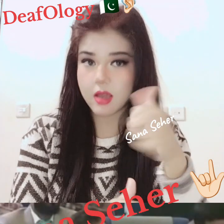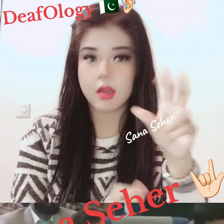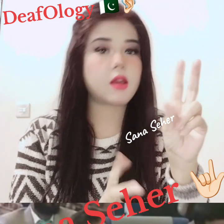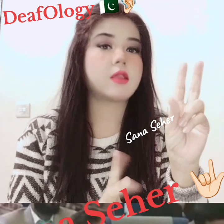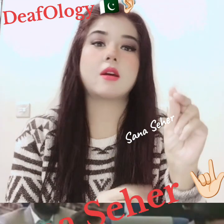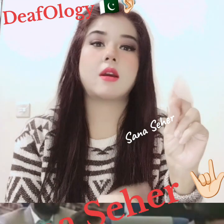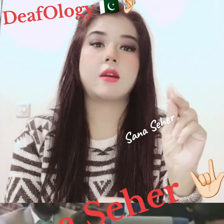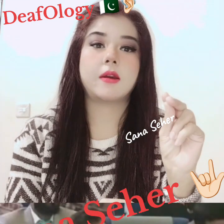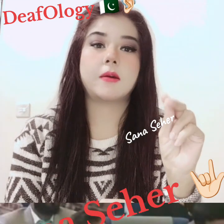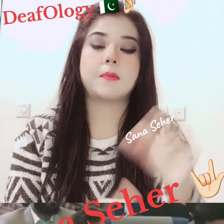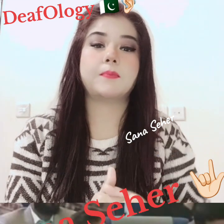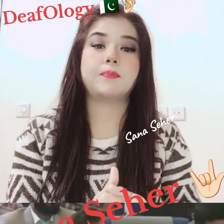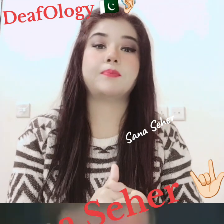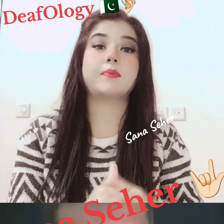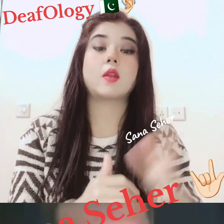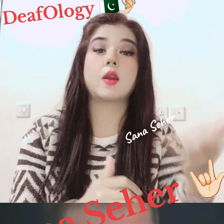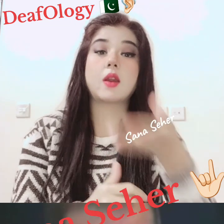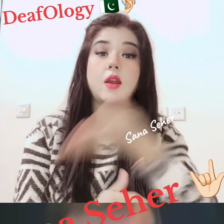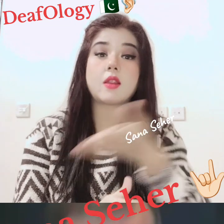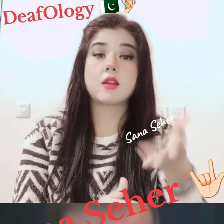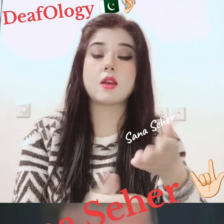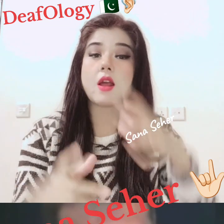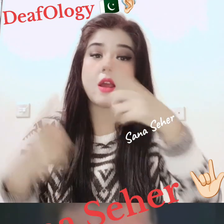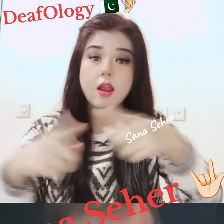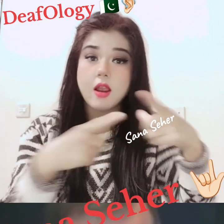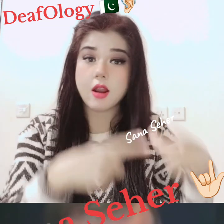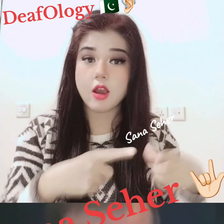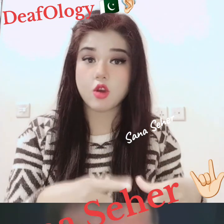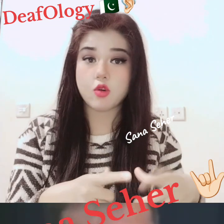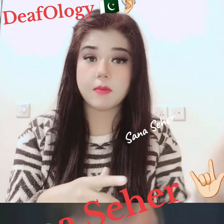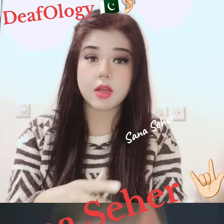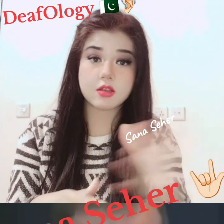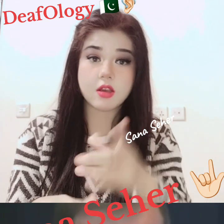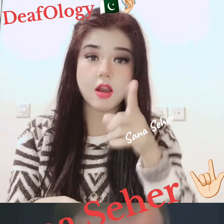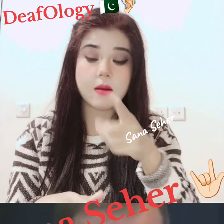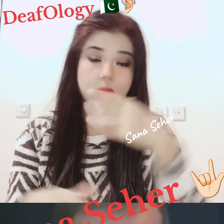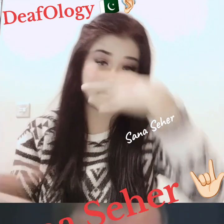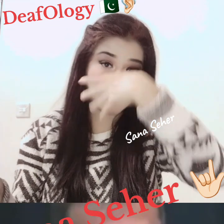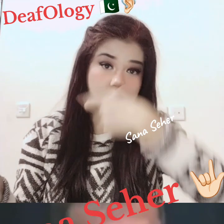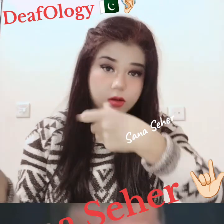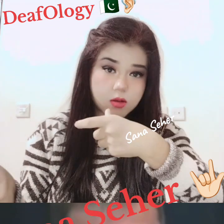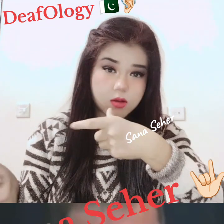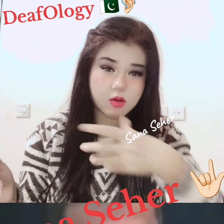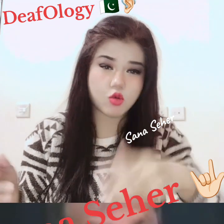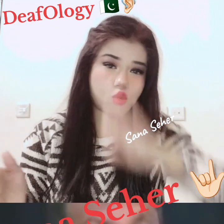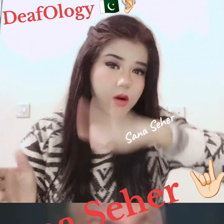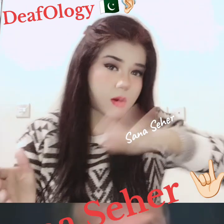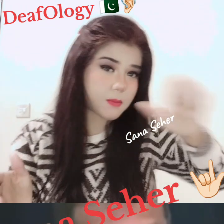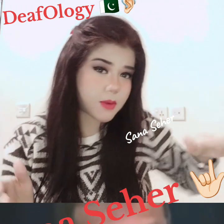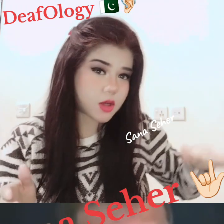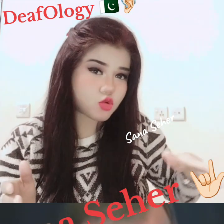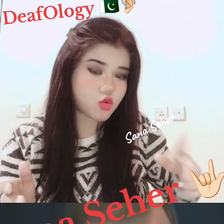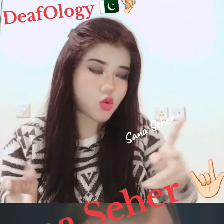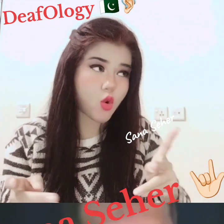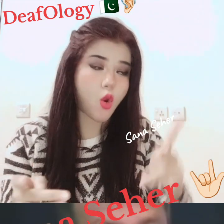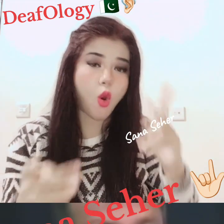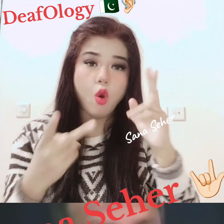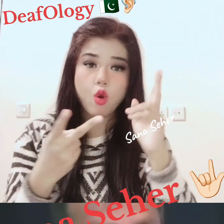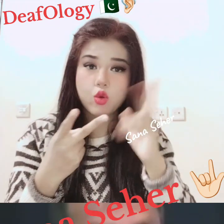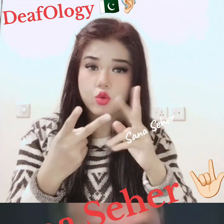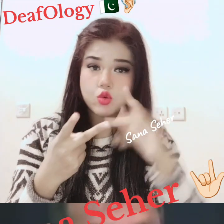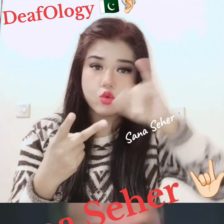آپ کی جو ان قبائل میں، ان علاقوں میں جہاں پہ آپ کو دہشت گردی ہے، ان بچوں کو آلٹرنیٹ روزگار